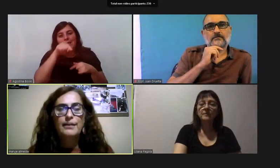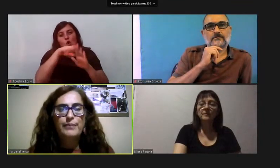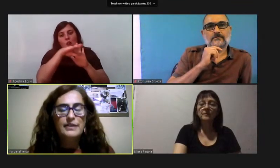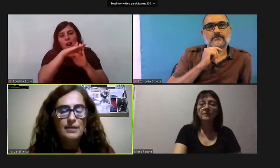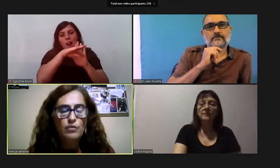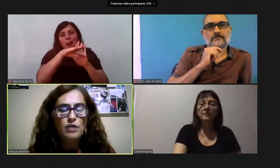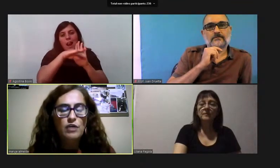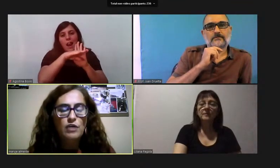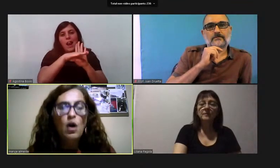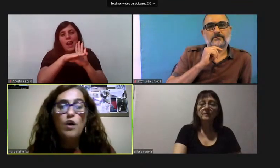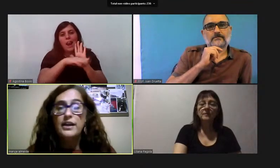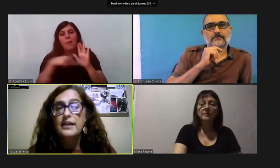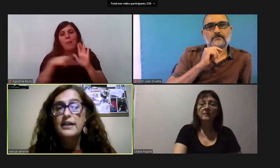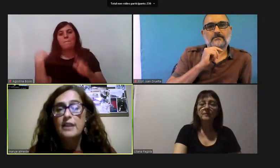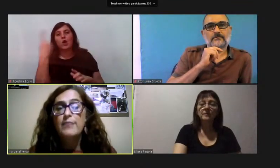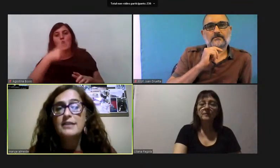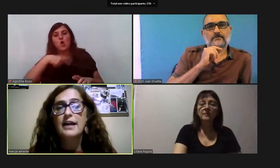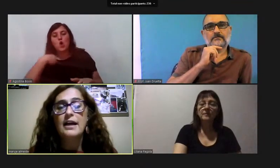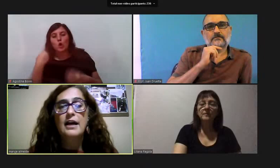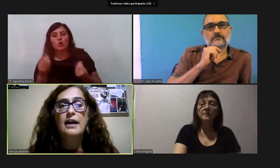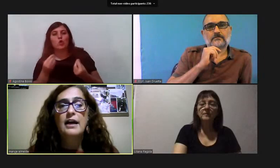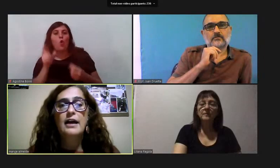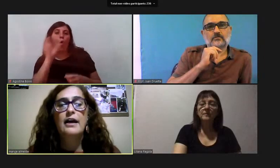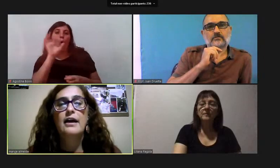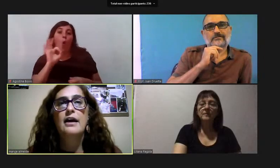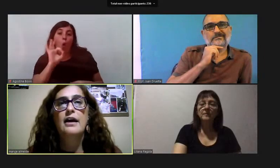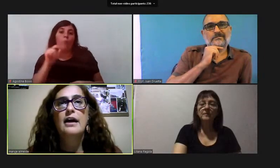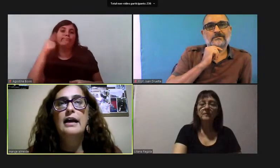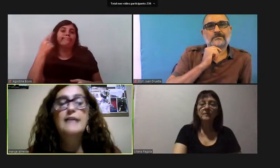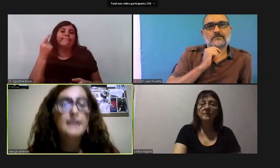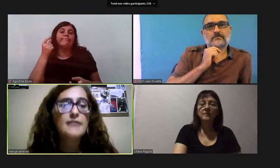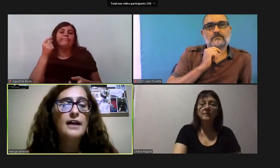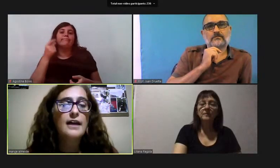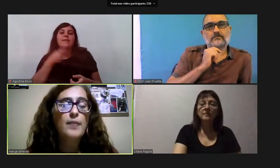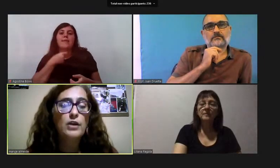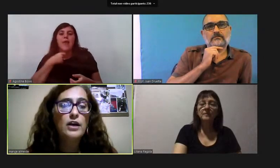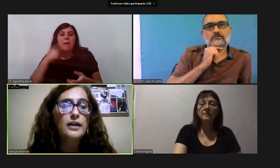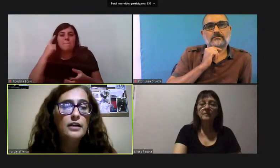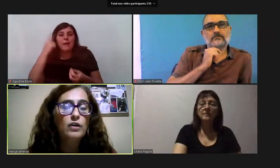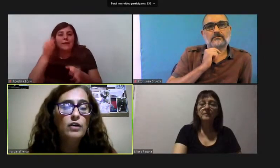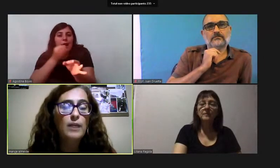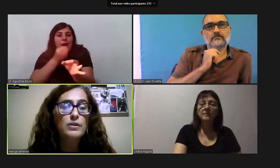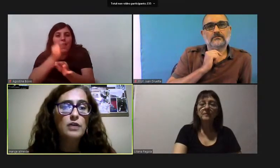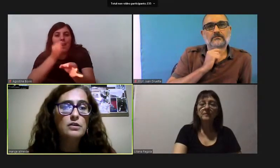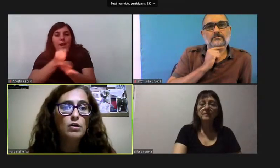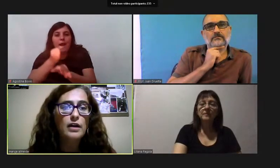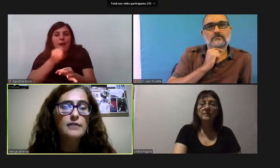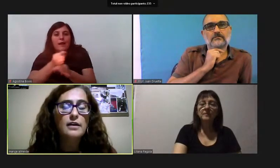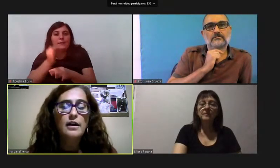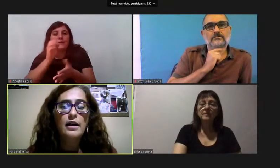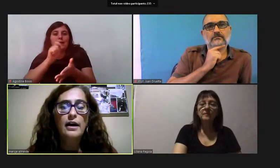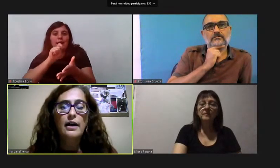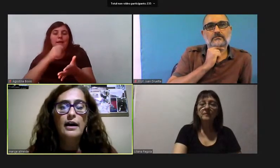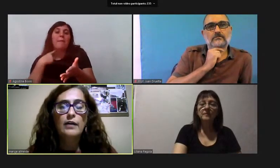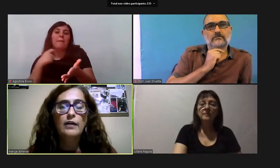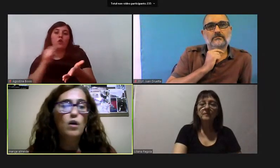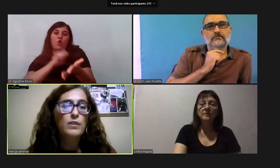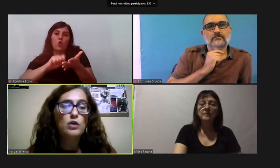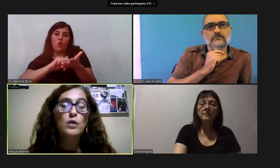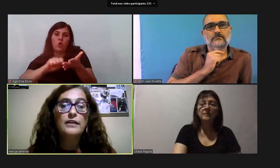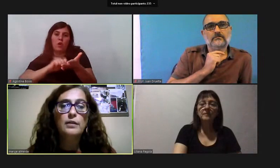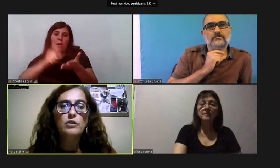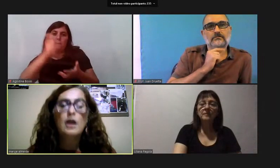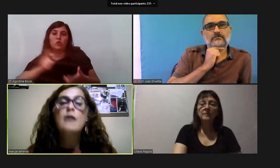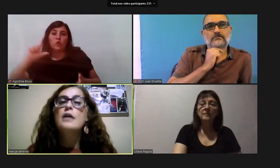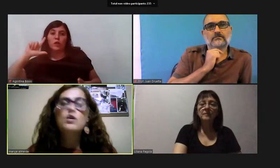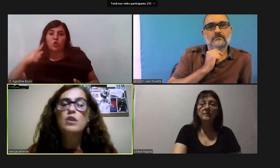quienes pensemos o quienes quieran pensar la enseñanza del español escrito a las personas sordas en los espacios